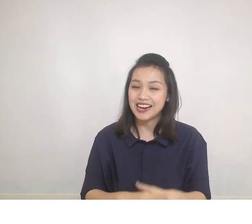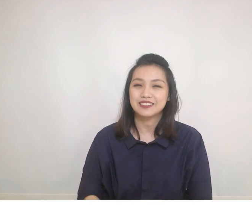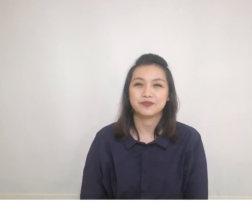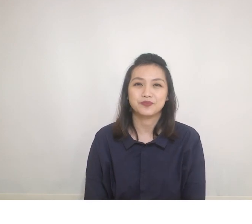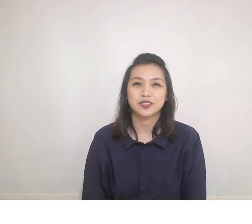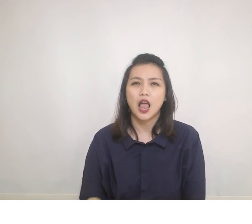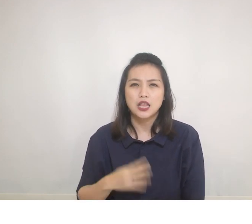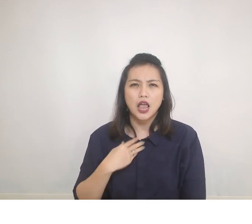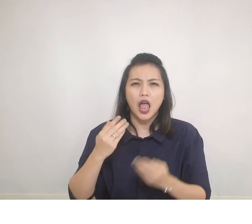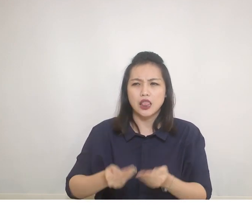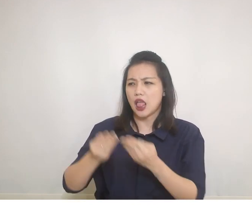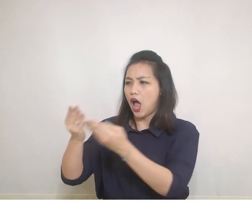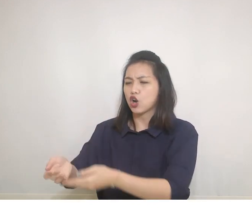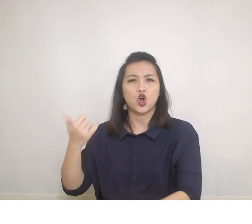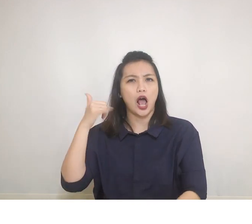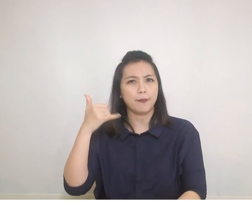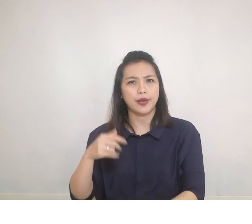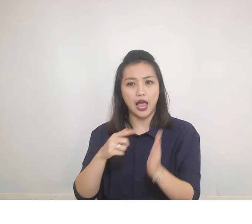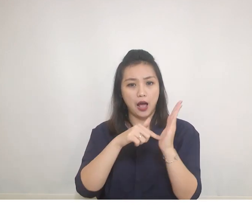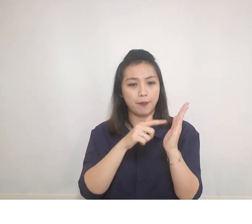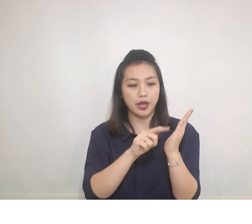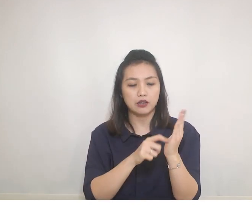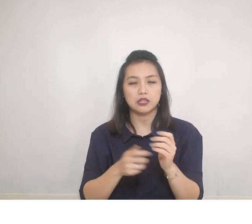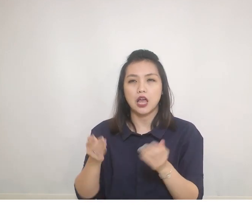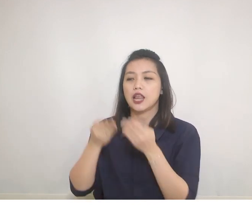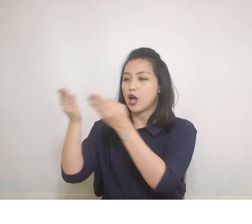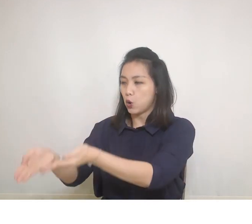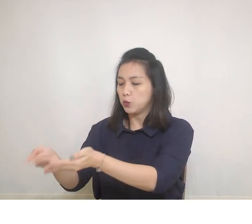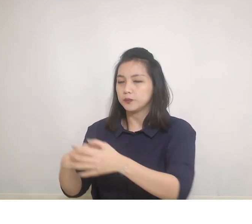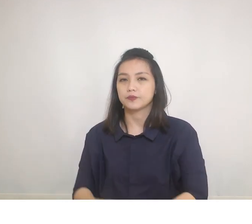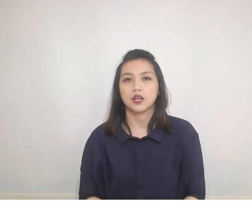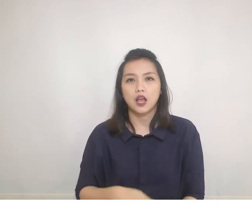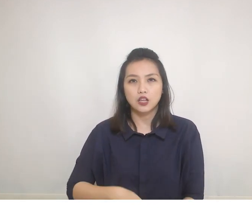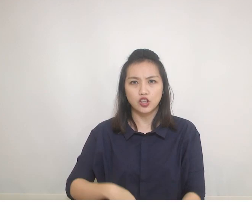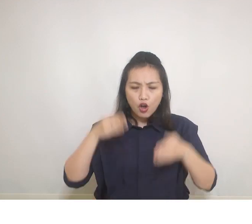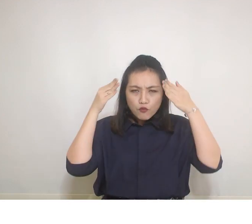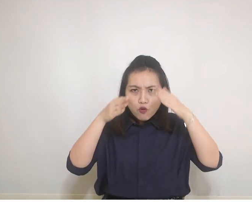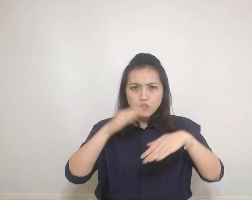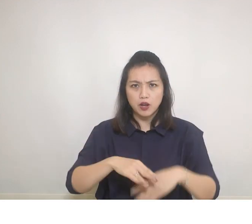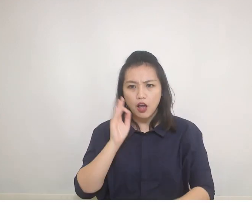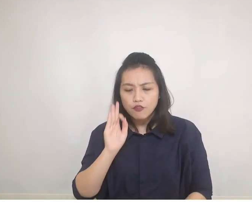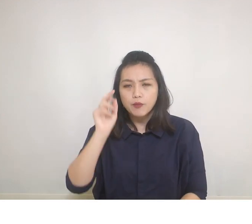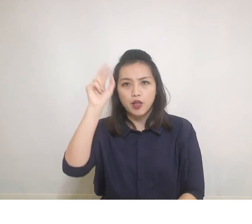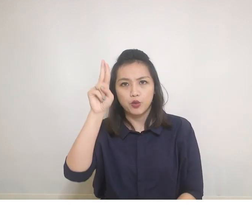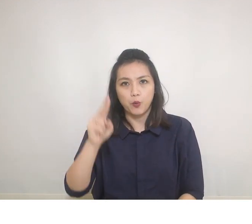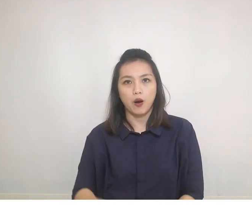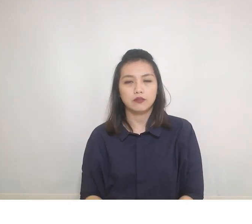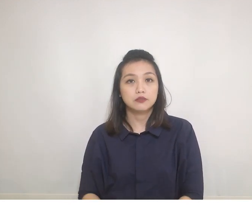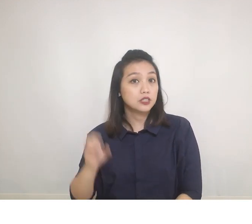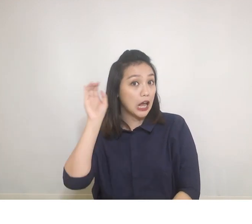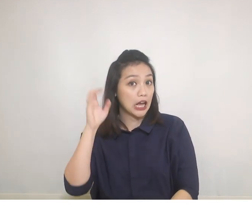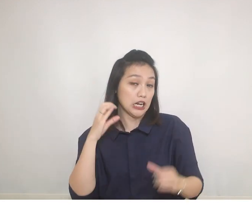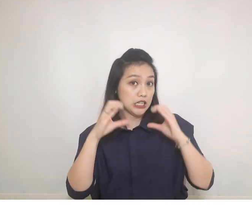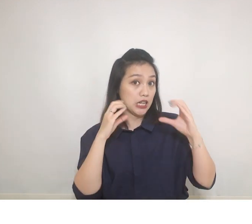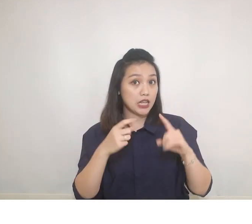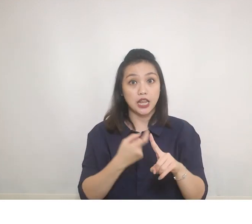Ketika kita tuh melayani visi Tuhan, melayani dengan sungguh-sungguh, Tuhan tuh melihat hati kita tuh siap. Tuhan akan memberikan itu apa yang kita